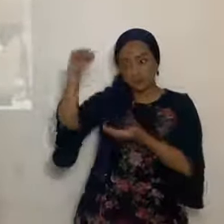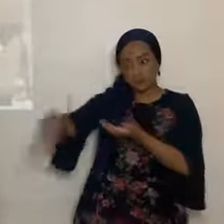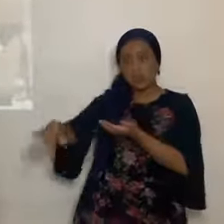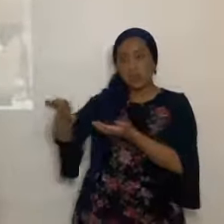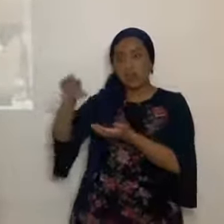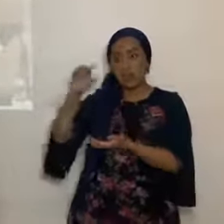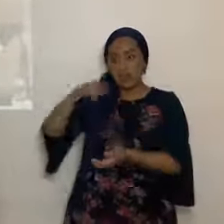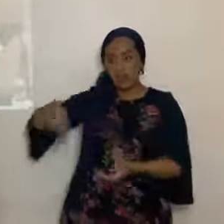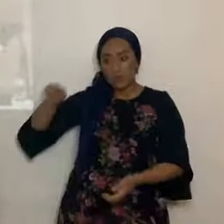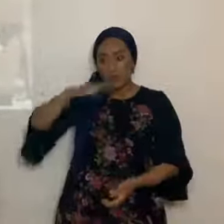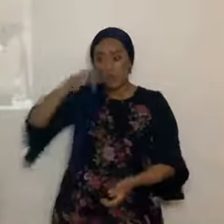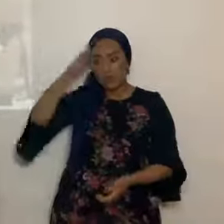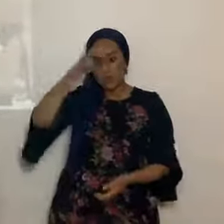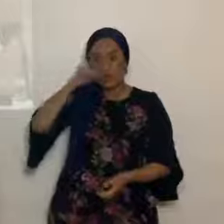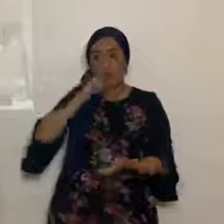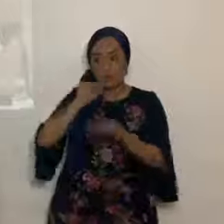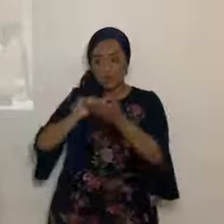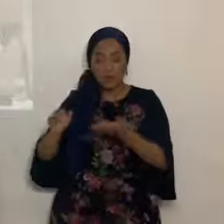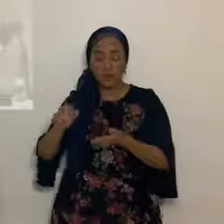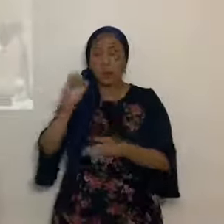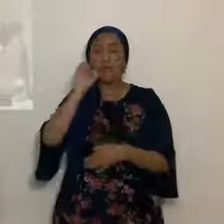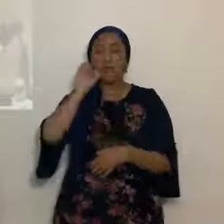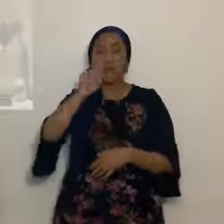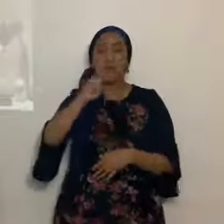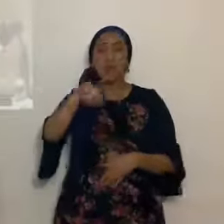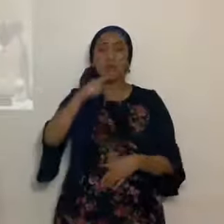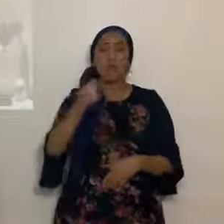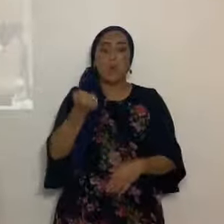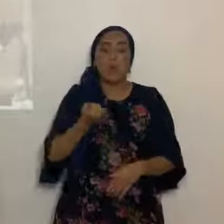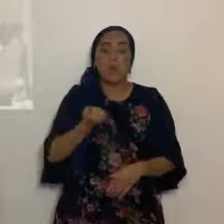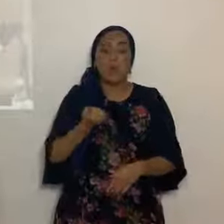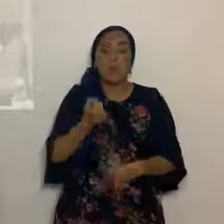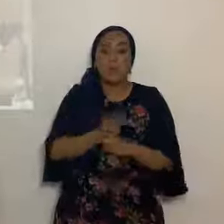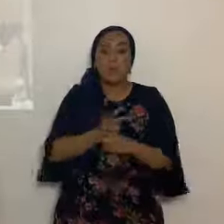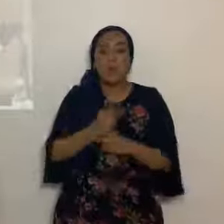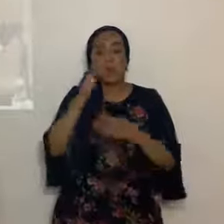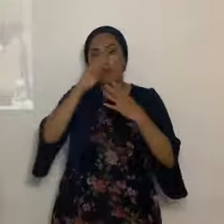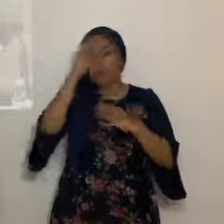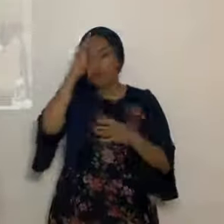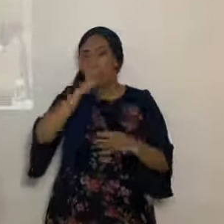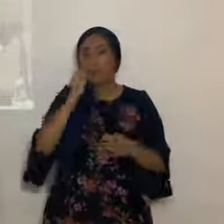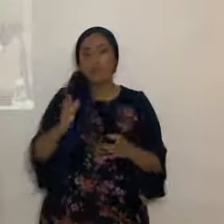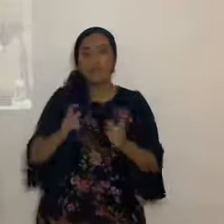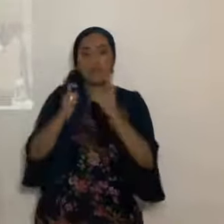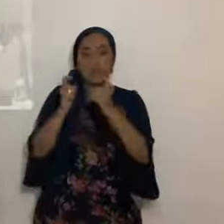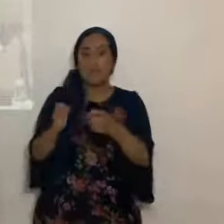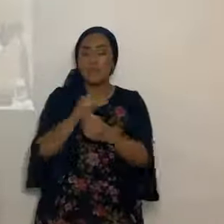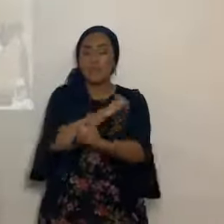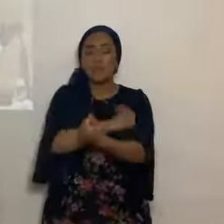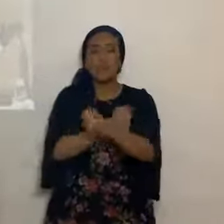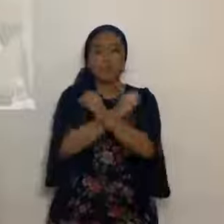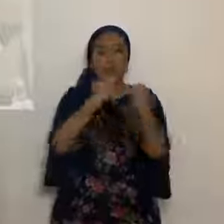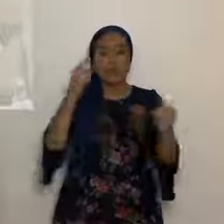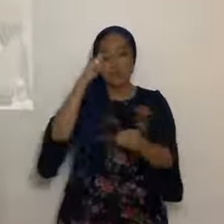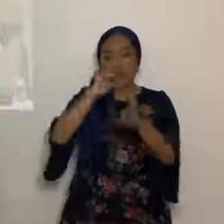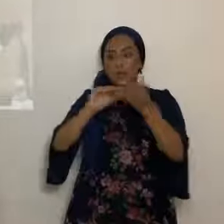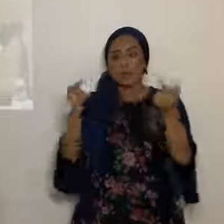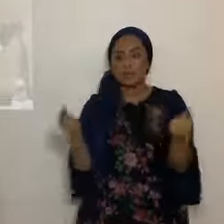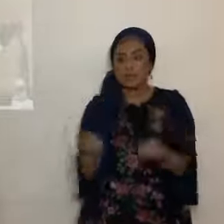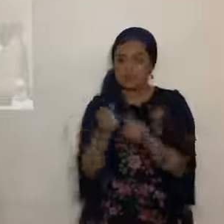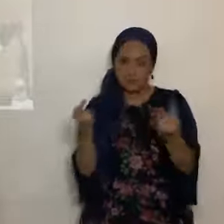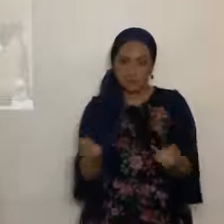esos demonios por no perdonar, o los retienes. El Eterno nunca dio autoridad a nadie para perdonar